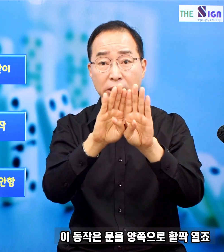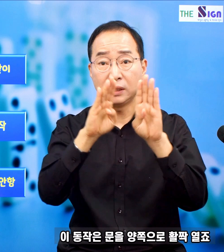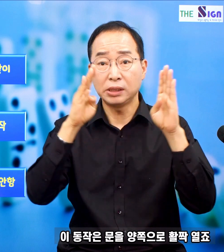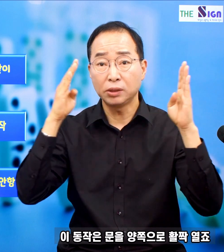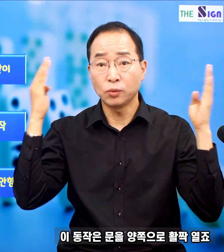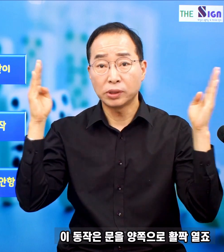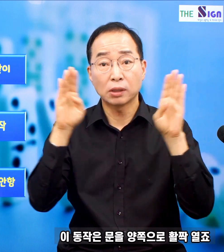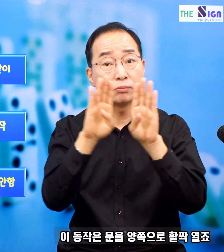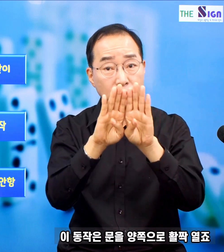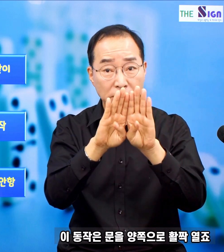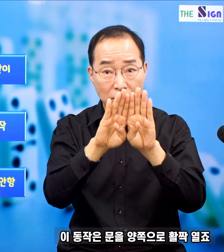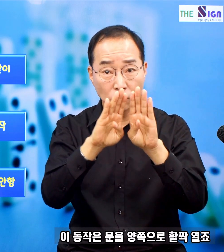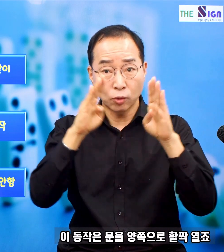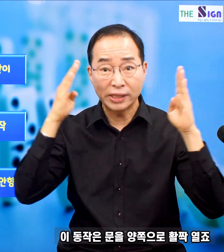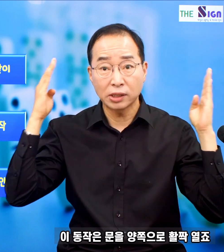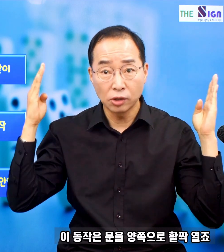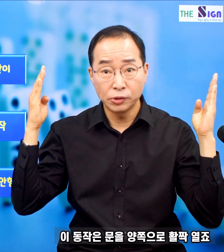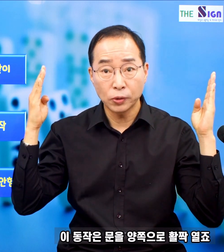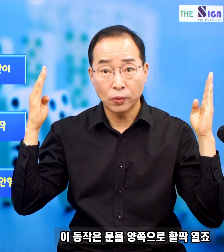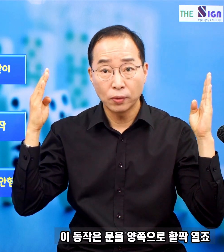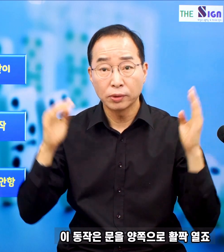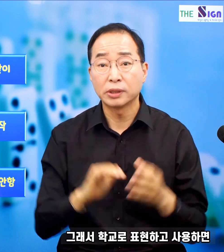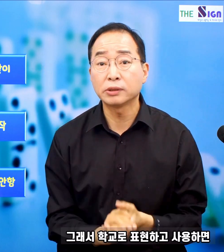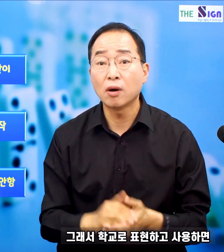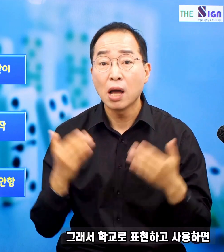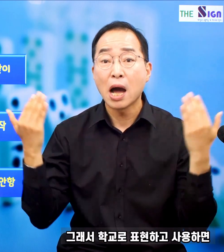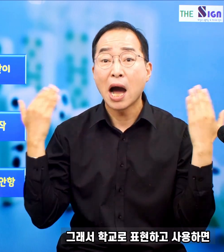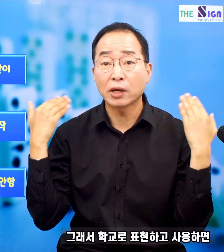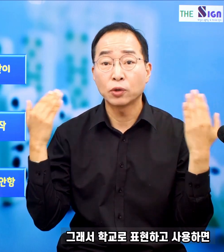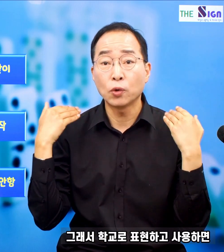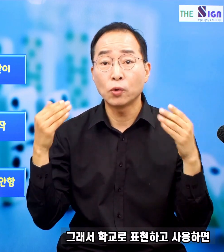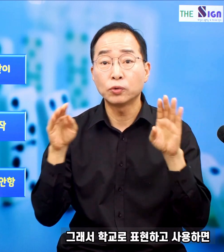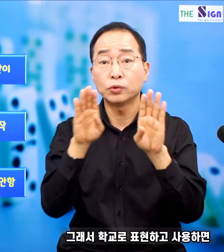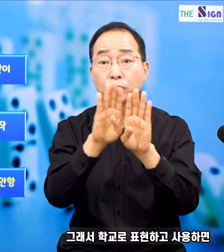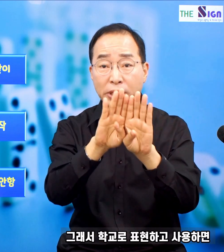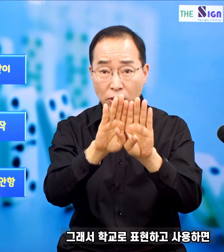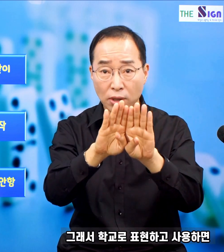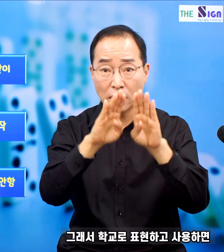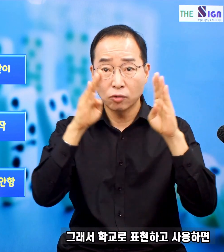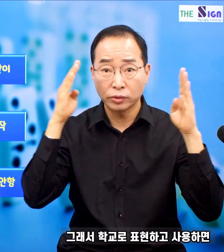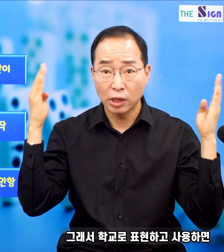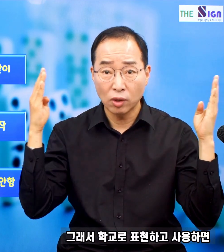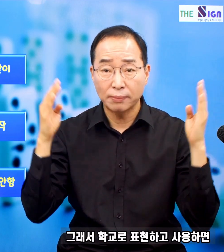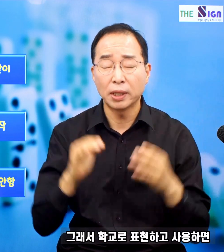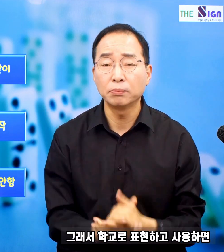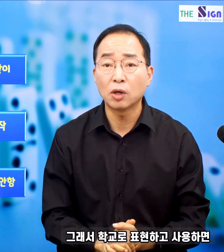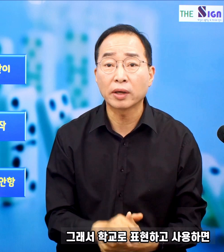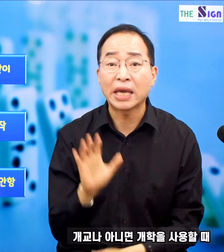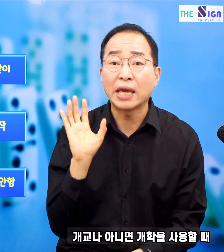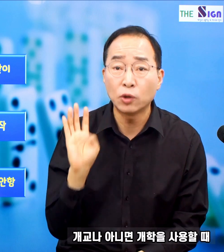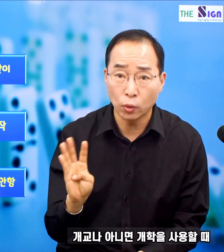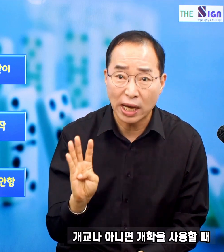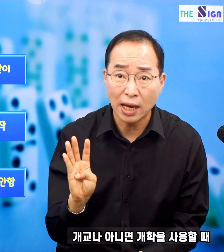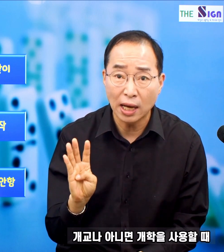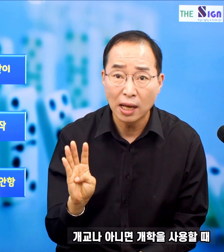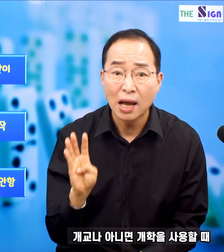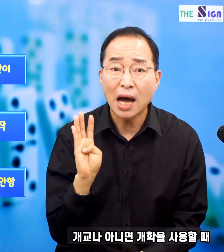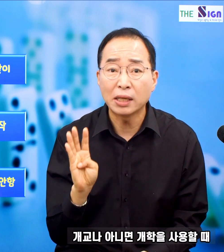이 동작은 문을 양쪽으로 활짝 열죠. 그래서 학교로 사용하면 개교나